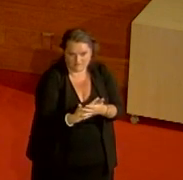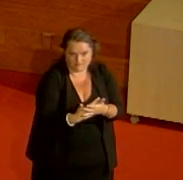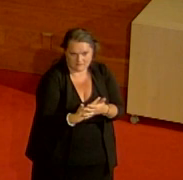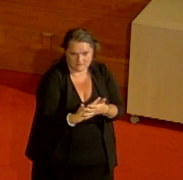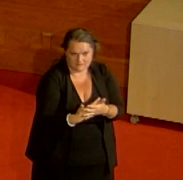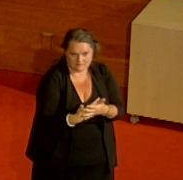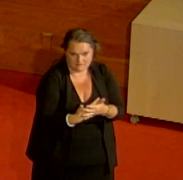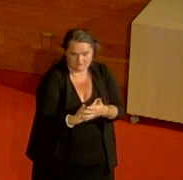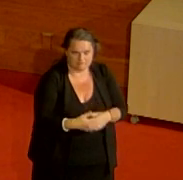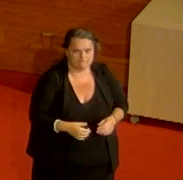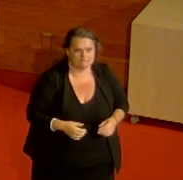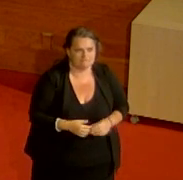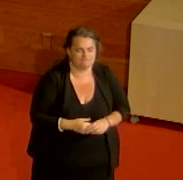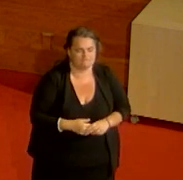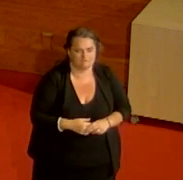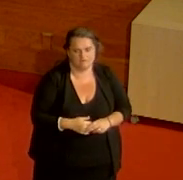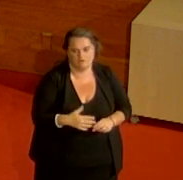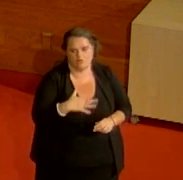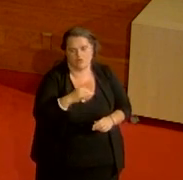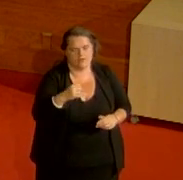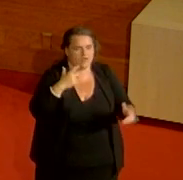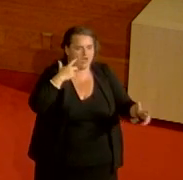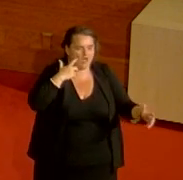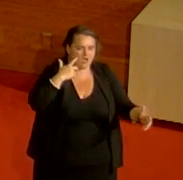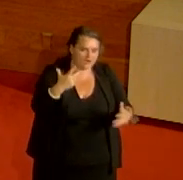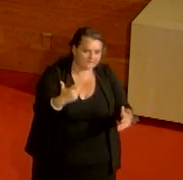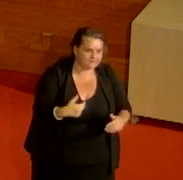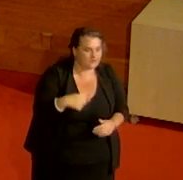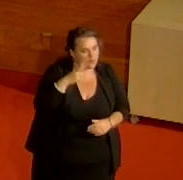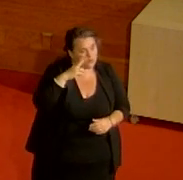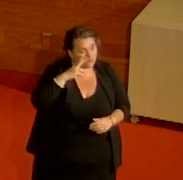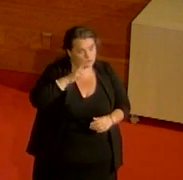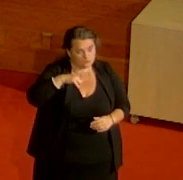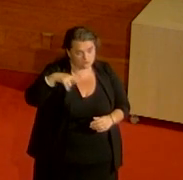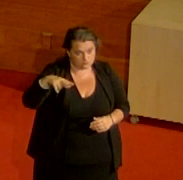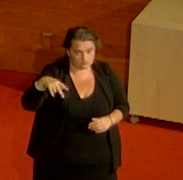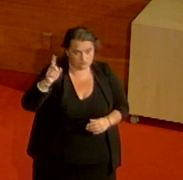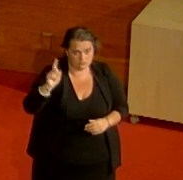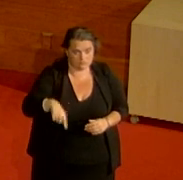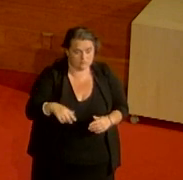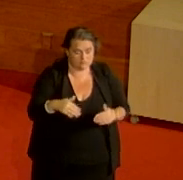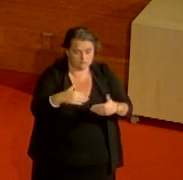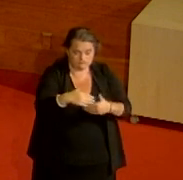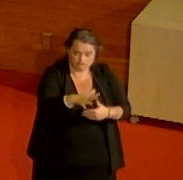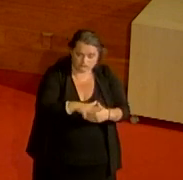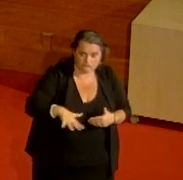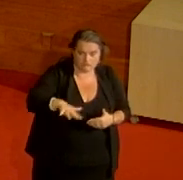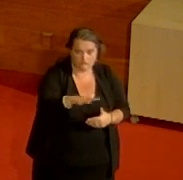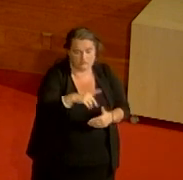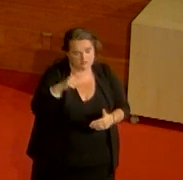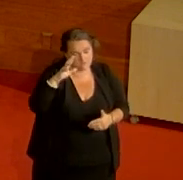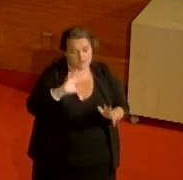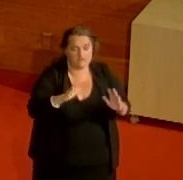fantasía que bien puede ser una obra artística un museo es un marco de fantasía e internet es un es un marco de